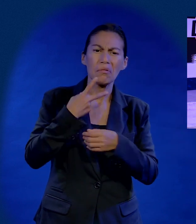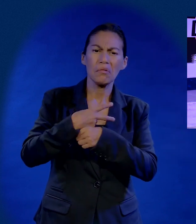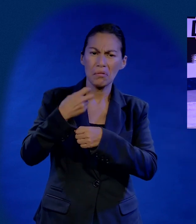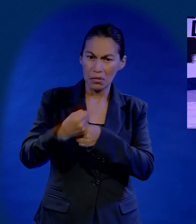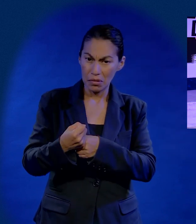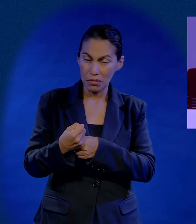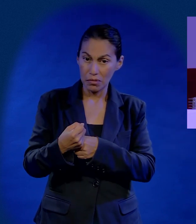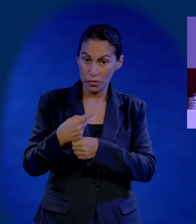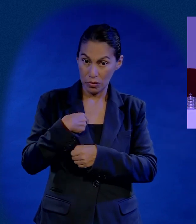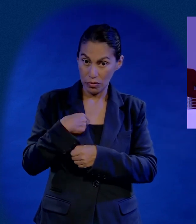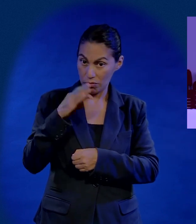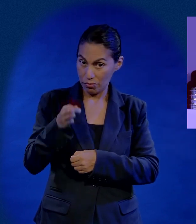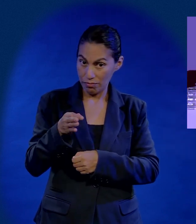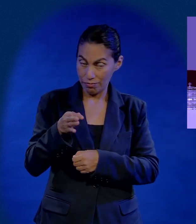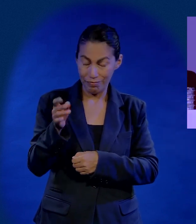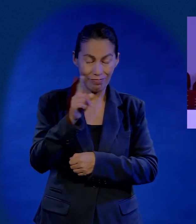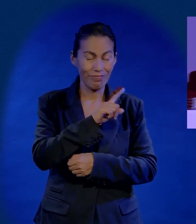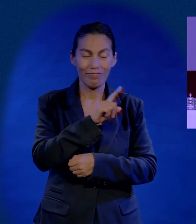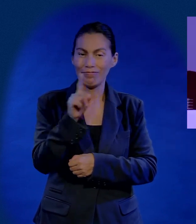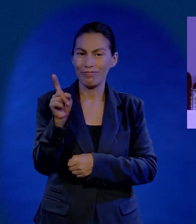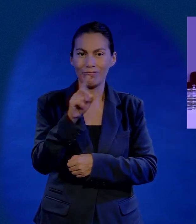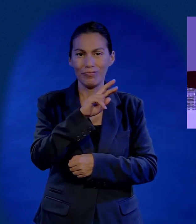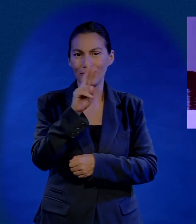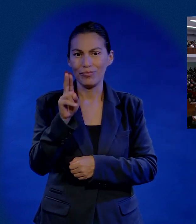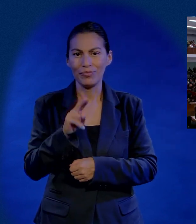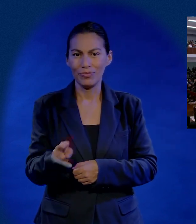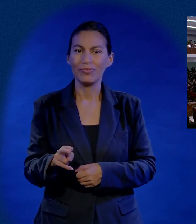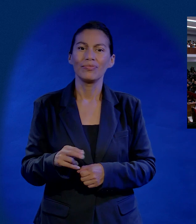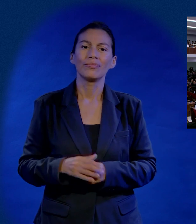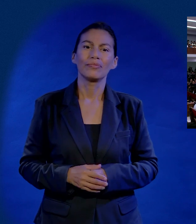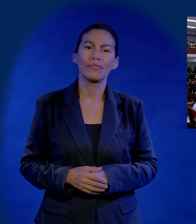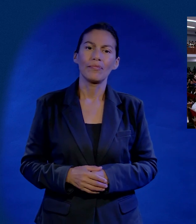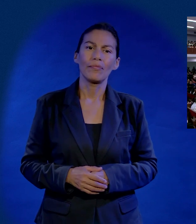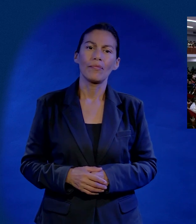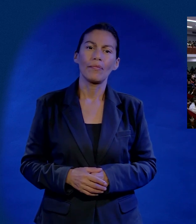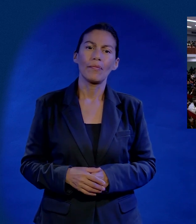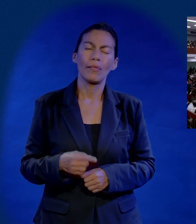veces, muchas veces. Nunca.